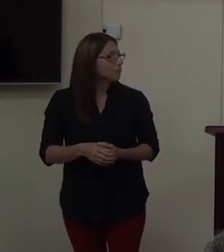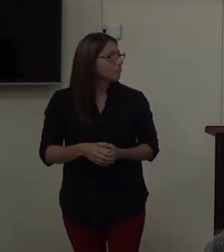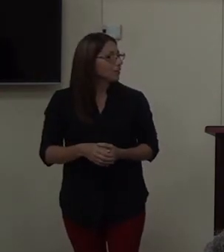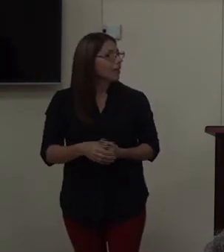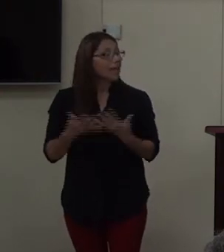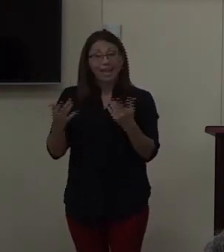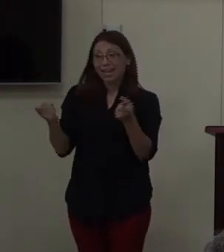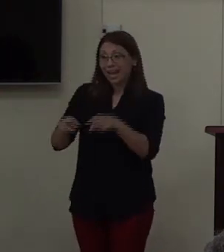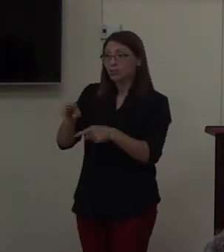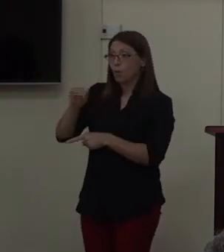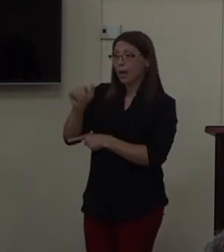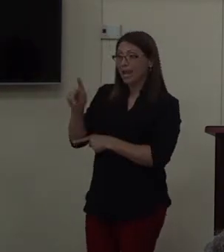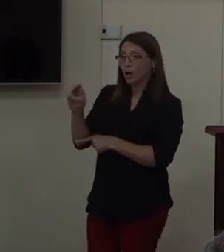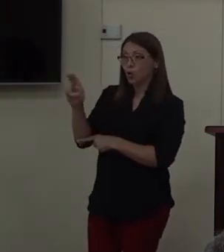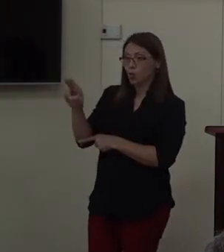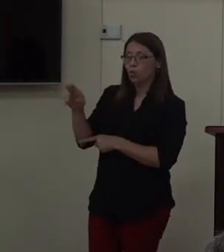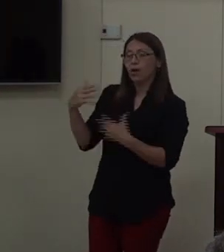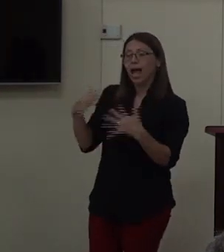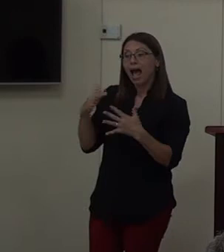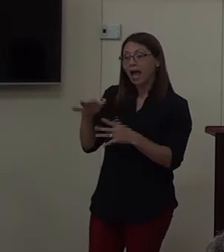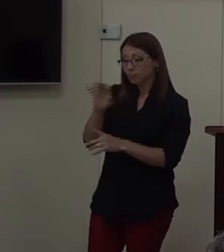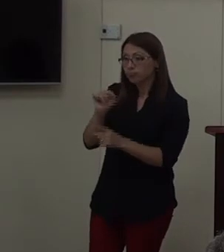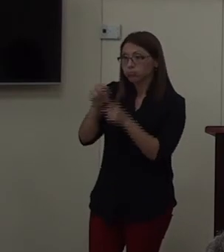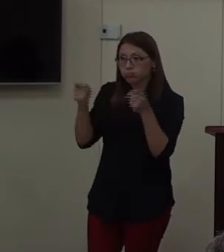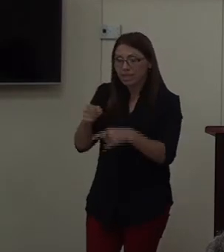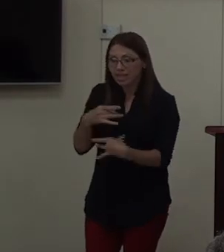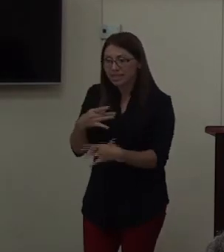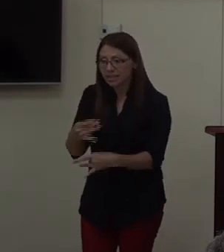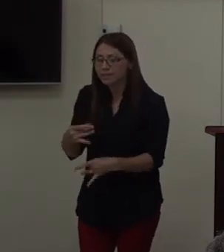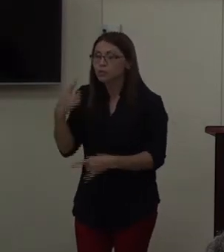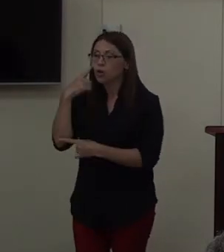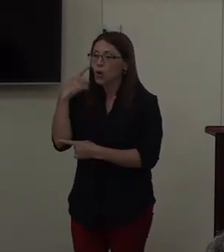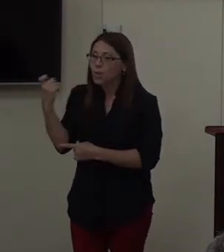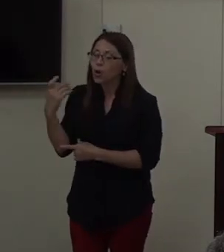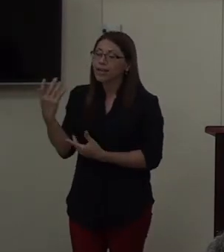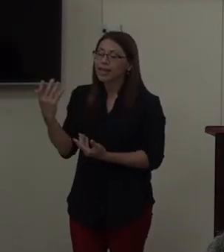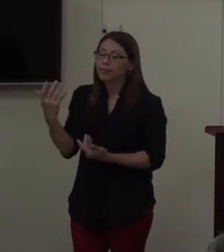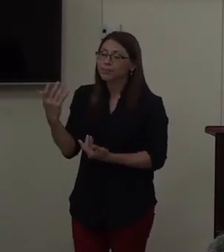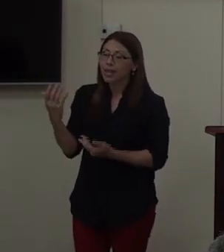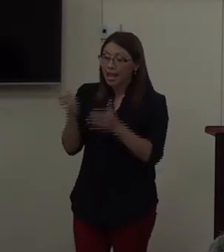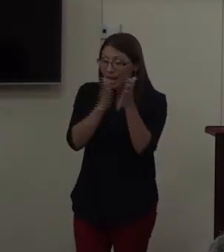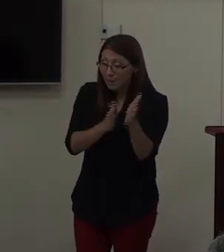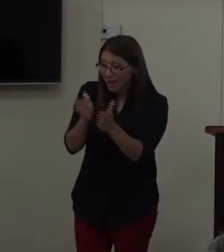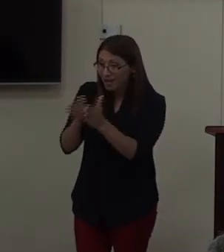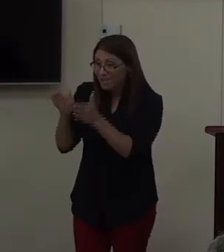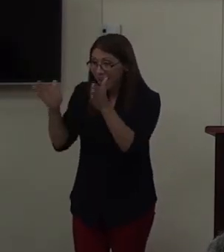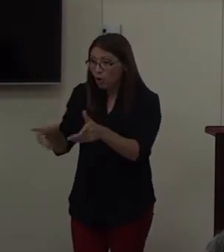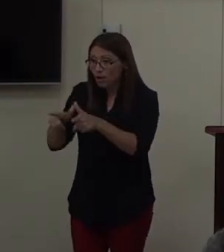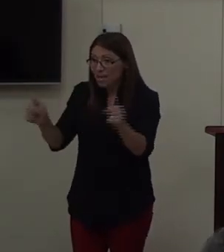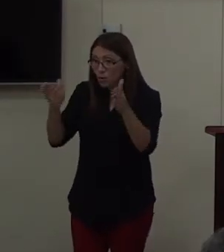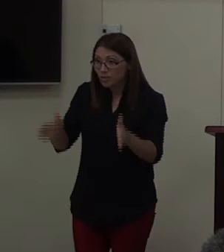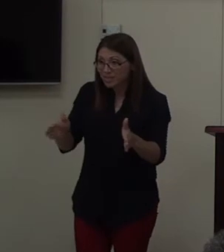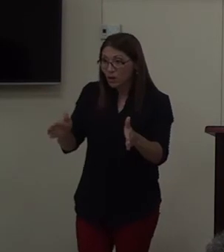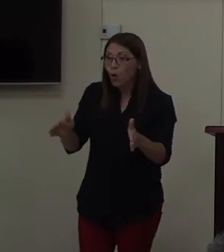Que en el caso maleco ha ido a unos extremos interesantísimos porque el planificador lingüístico ha sido el maestro de